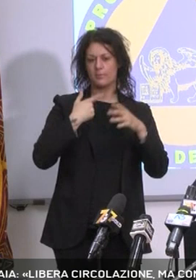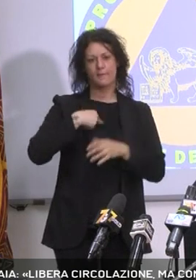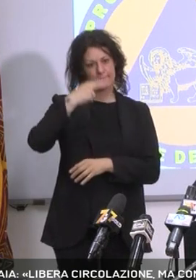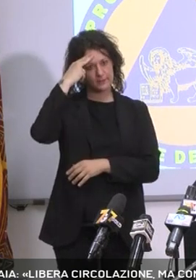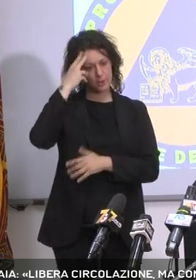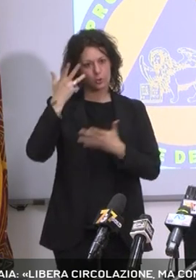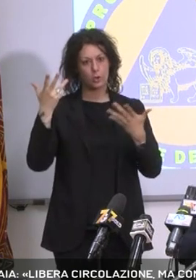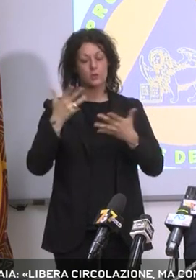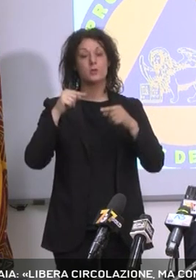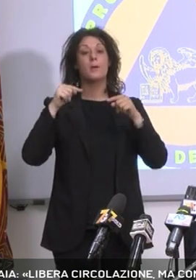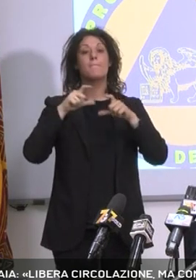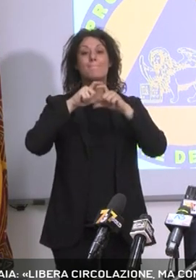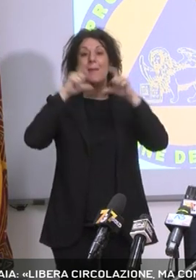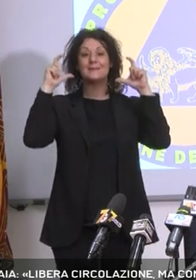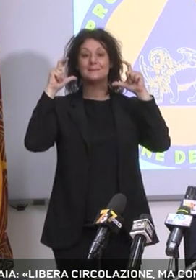mascherina, oggi viene